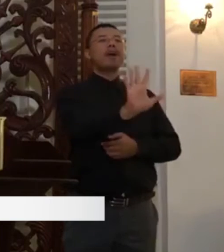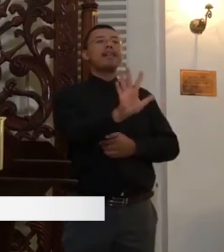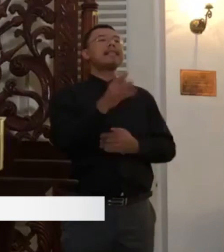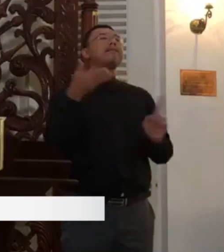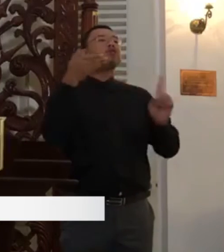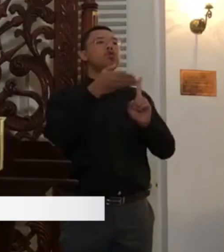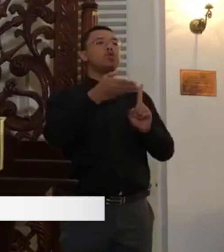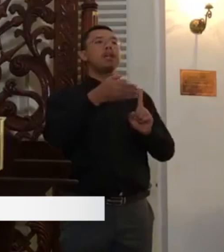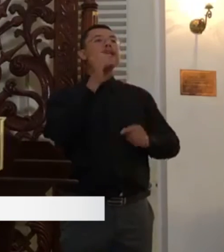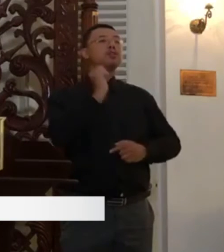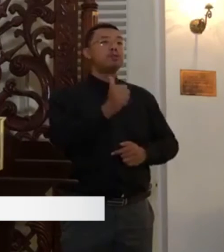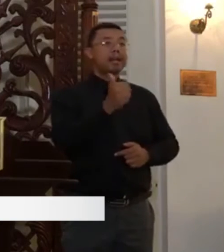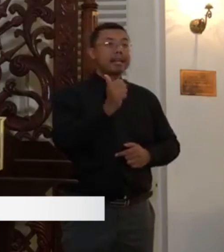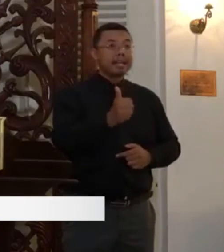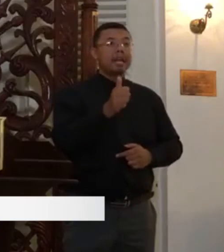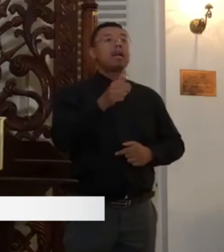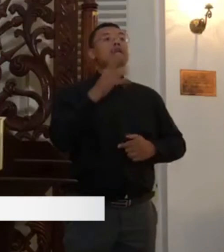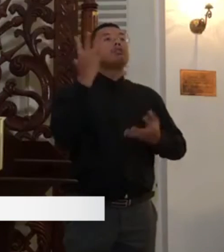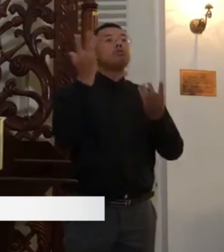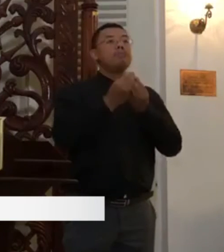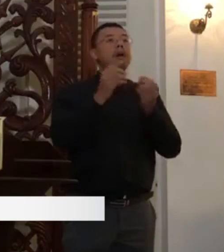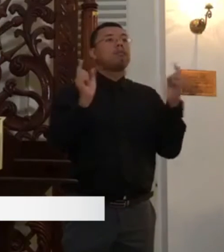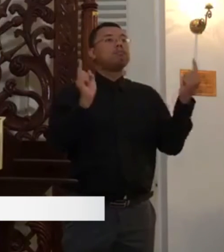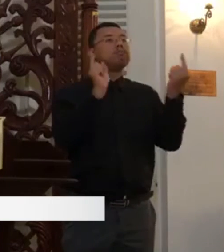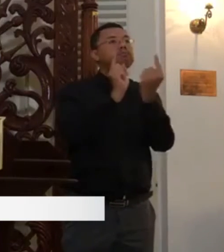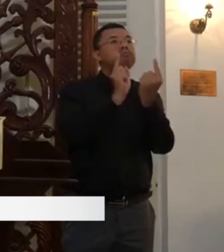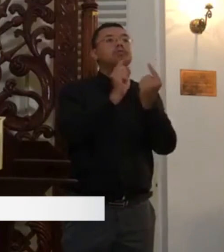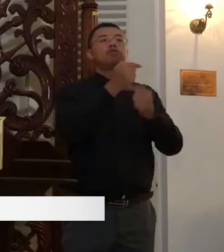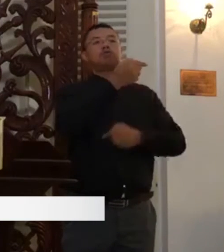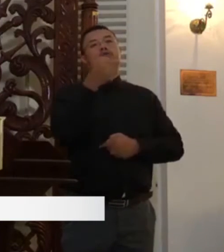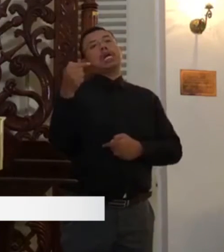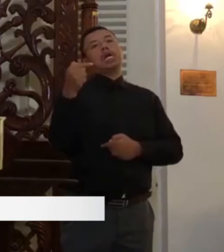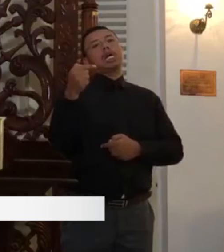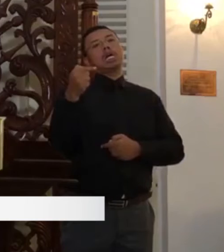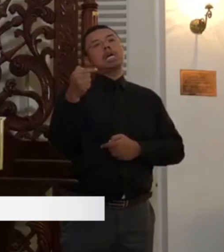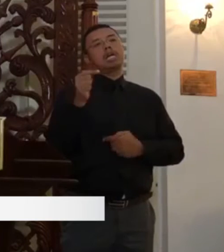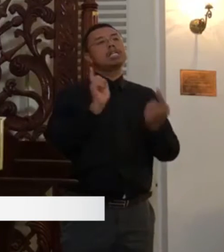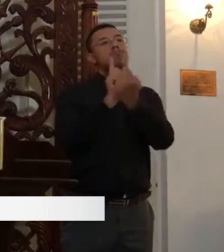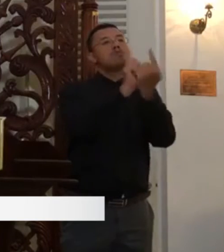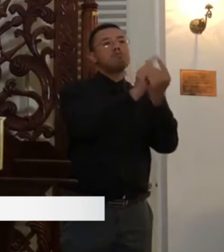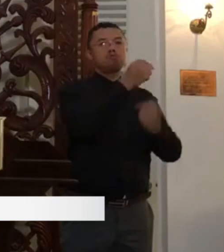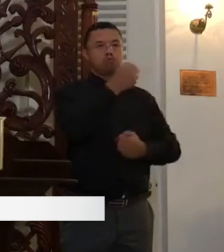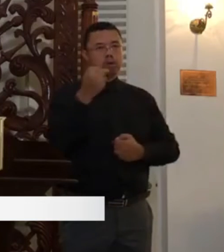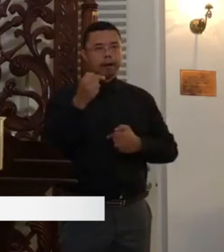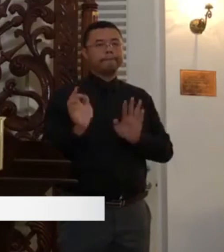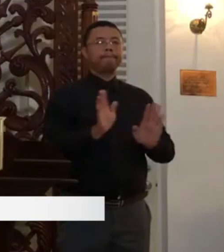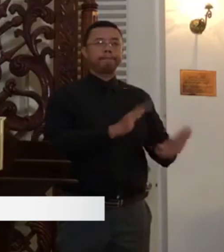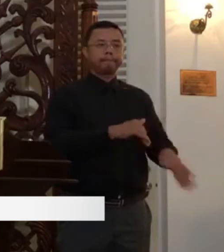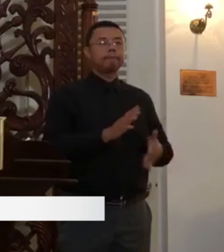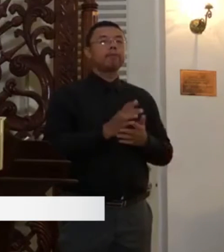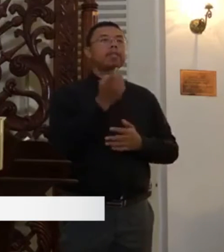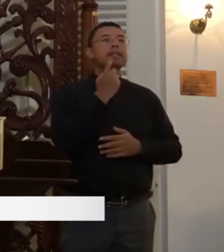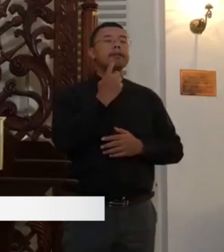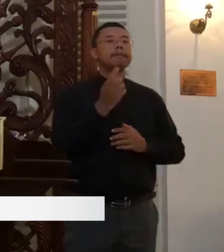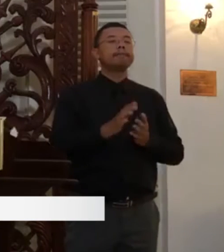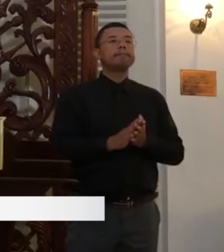tapi tujuannya adalah soal mengurangi potensi interaksi. Kemudian terkait